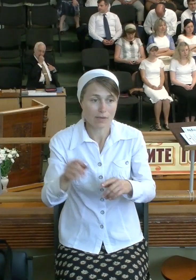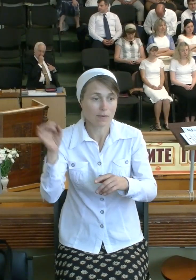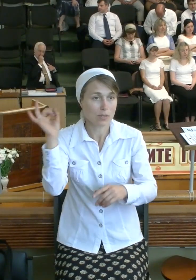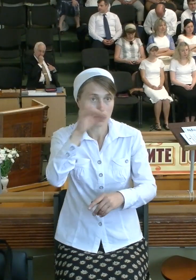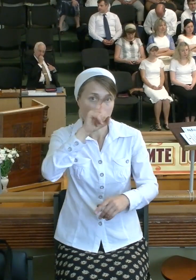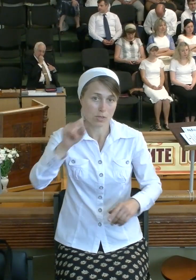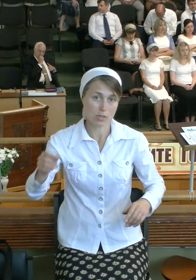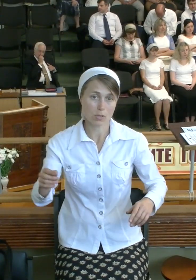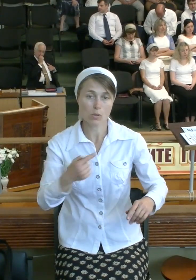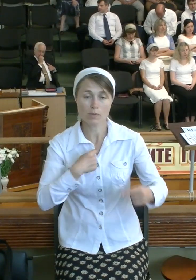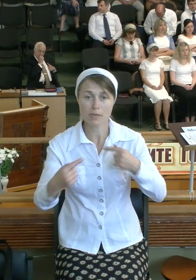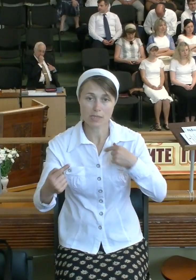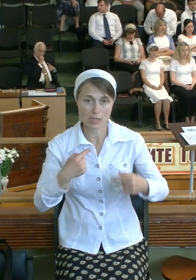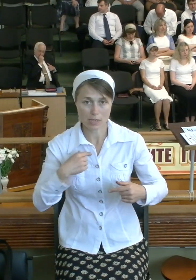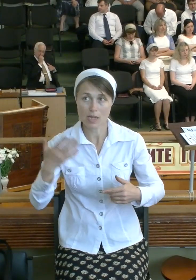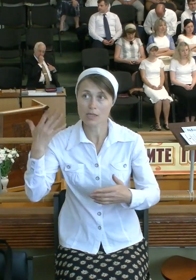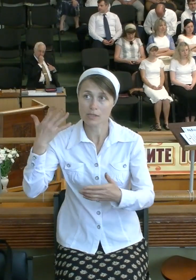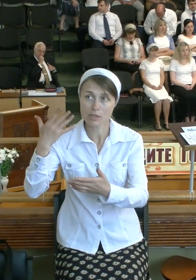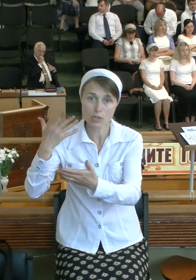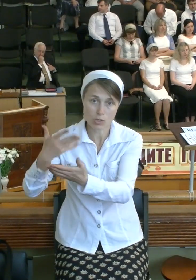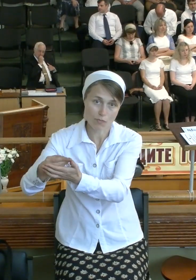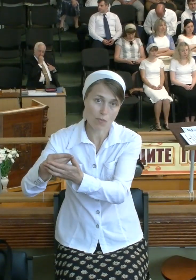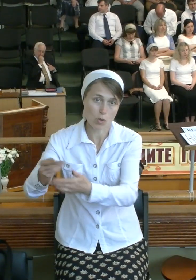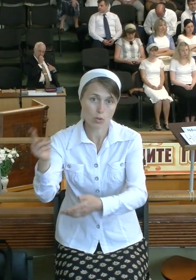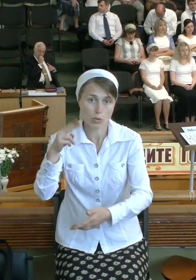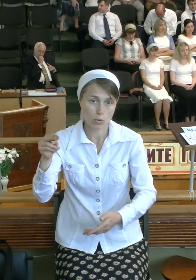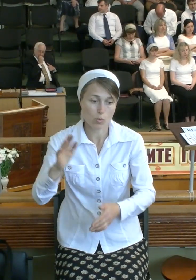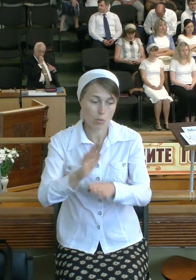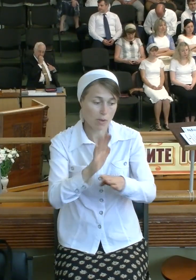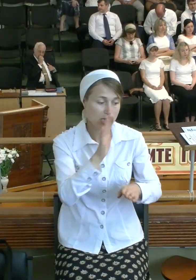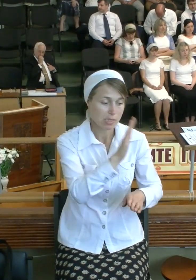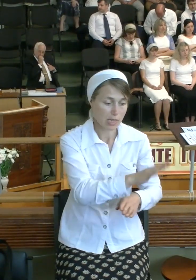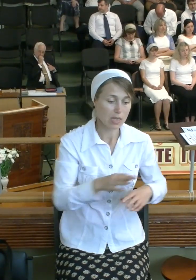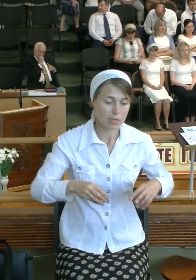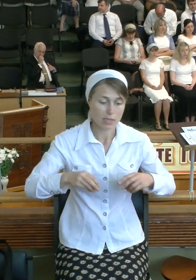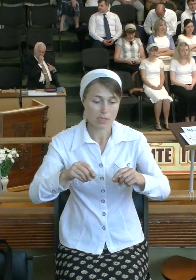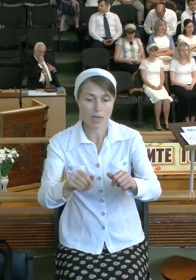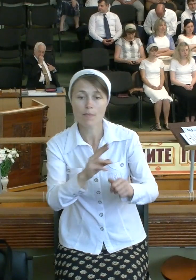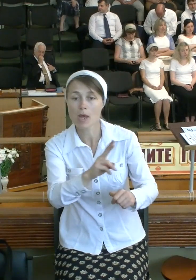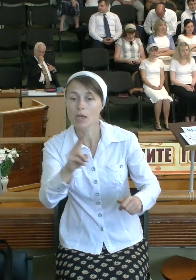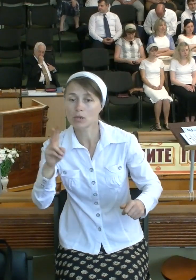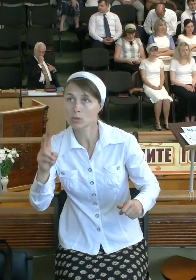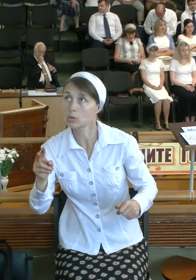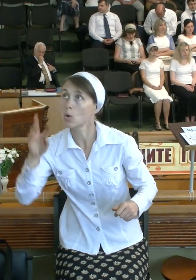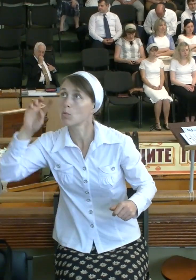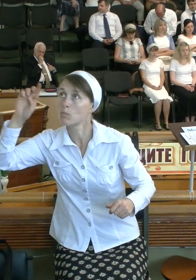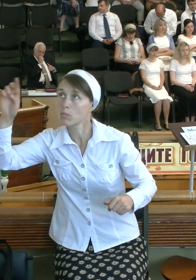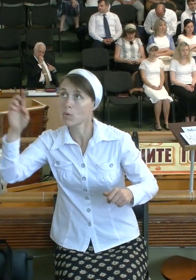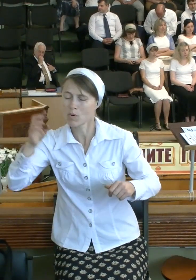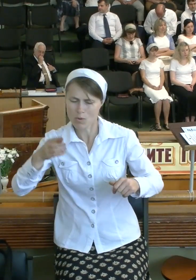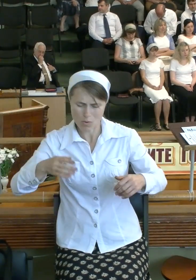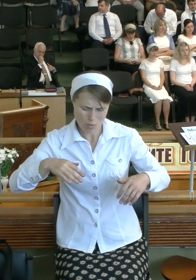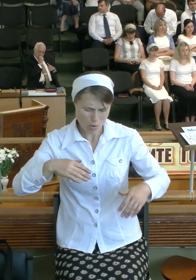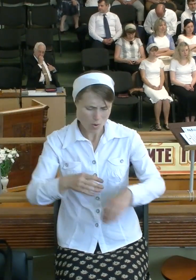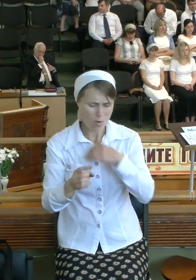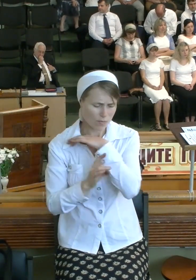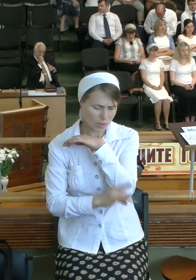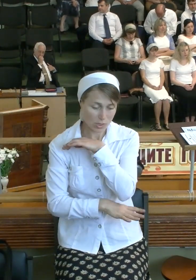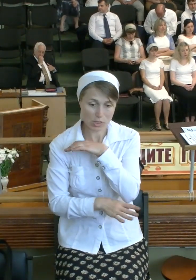свой Дух послал на землю. И тот, кто Богу в нищете воззвал, обетование